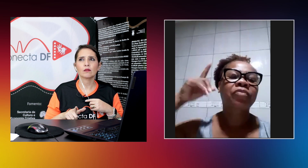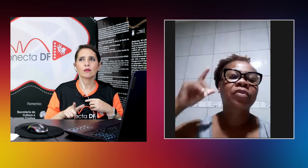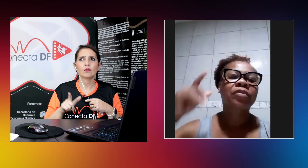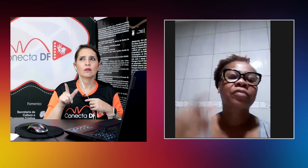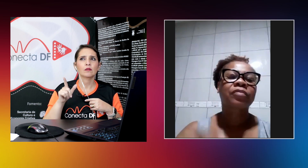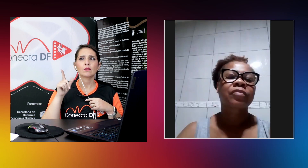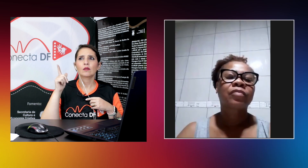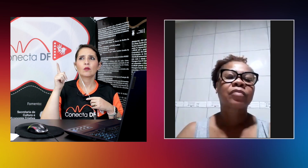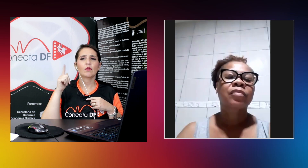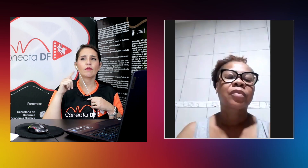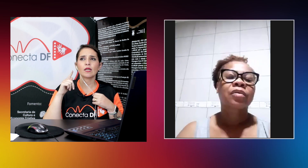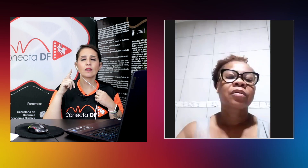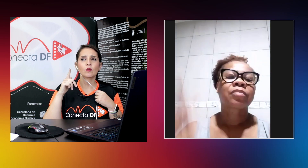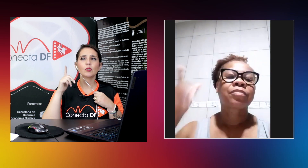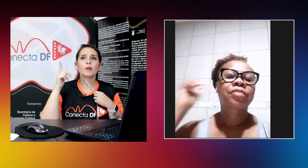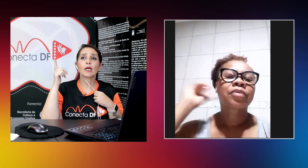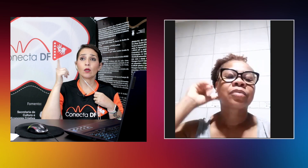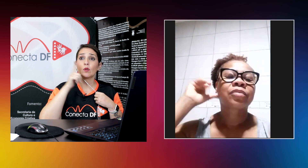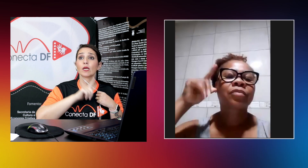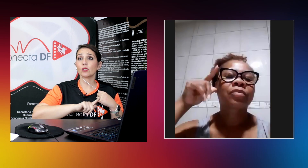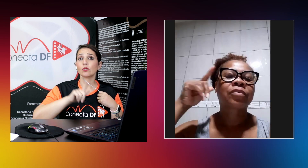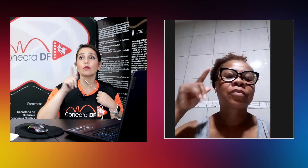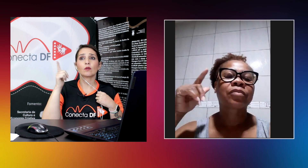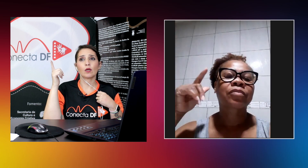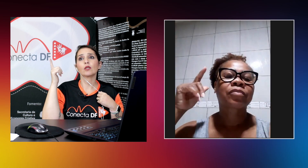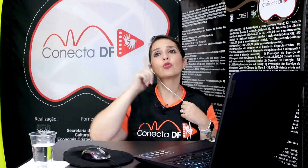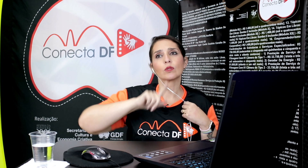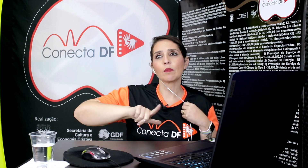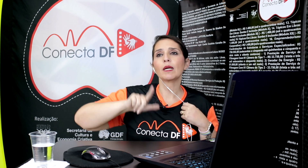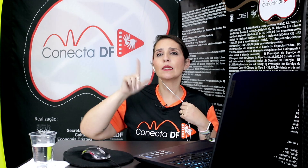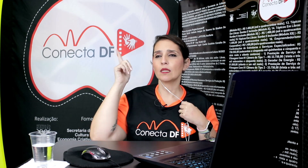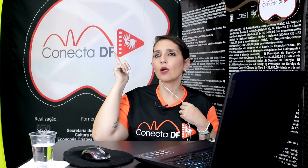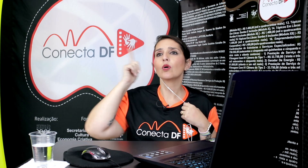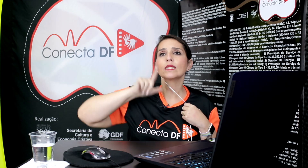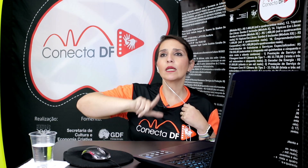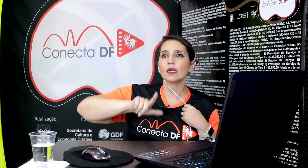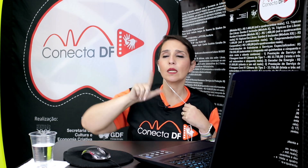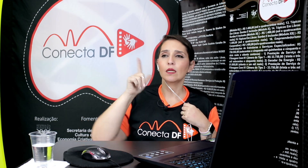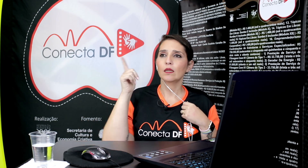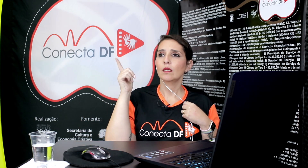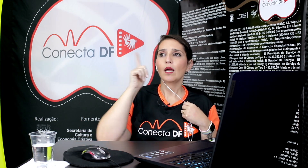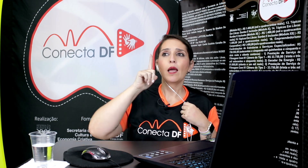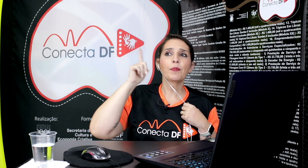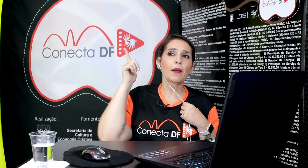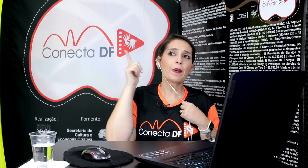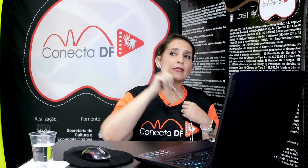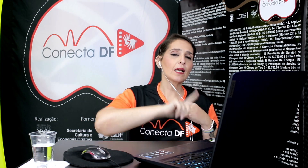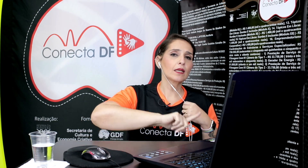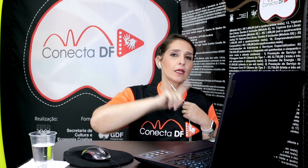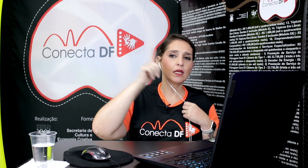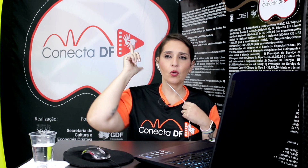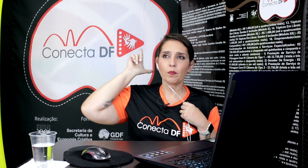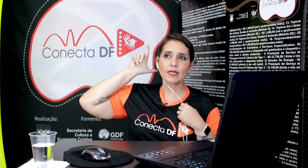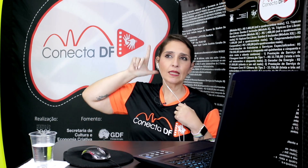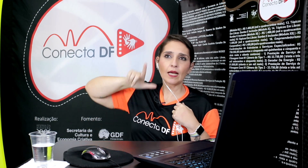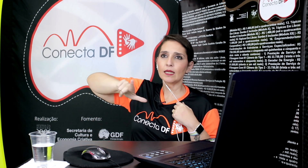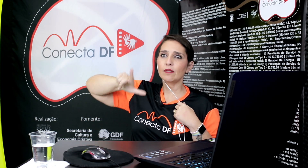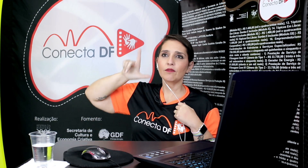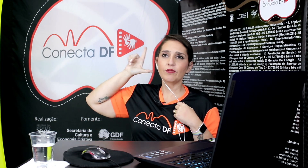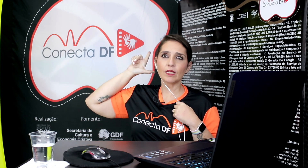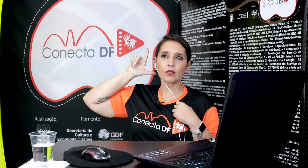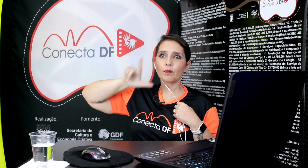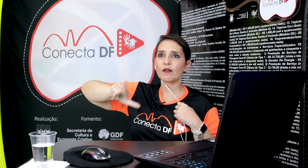pequena. Uma variação muito Pronto. pequena. O que a gente usa mais assim é conseguir. É porque é passar aqui ou